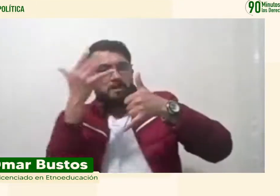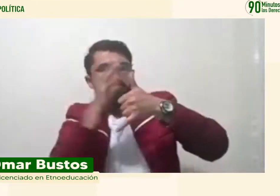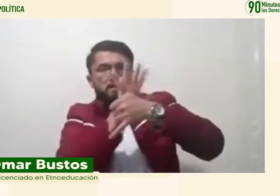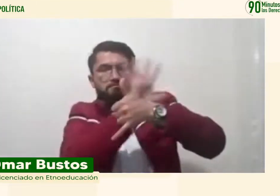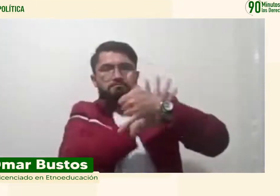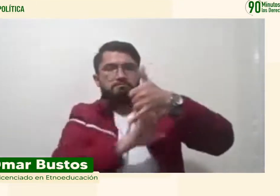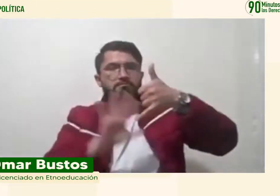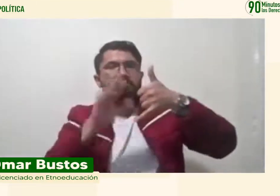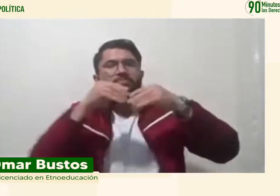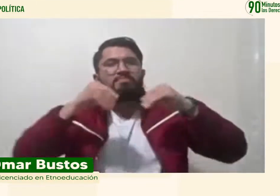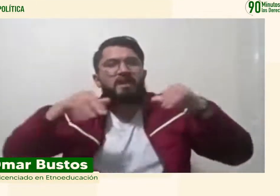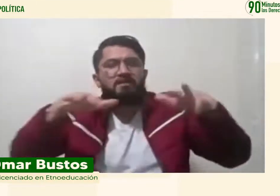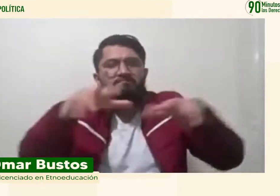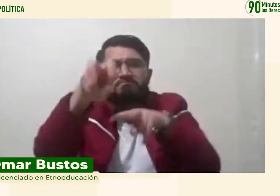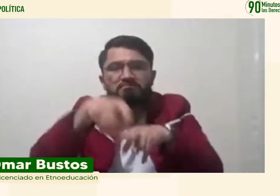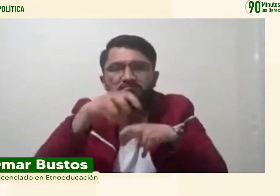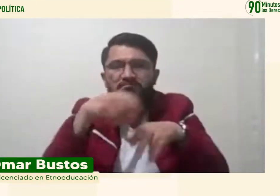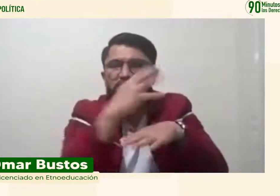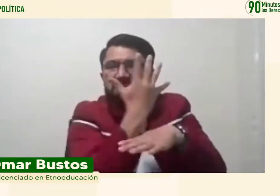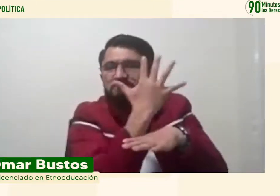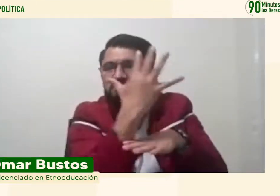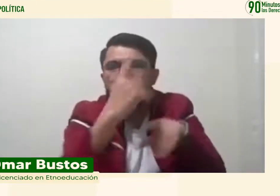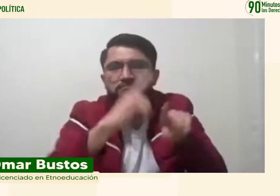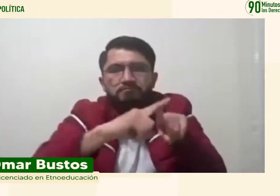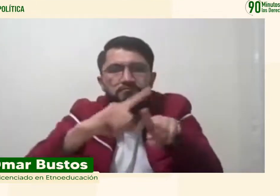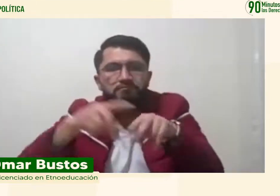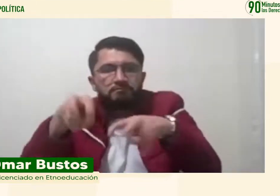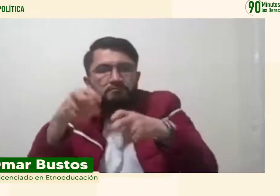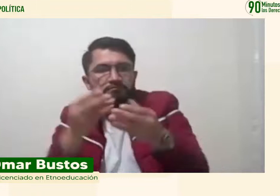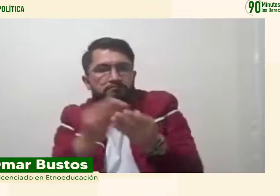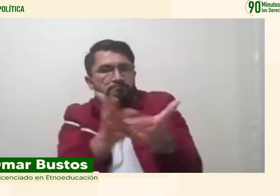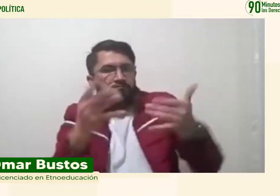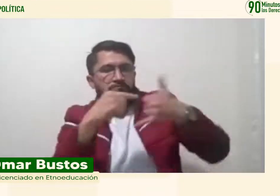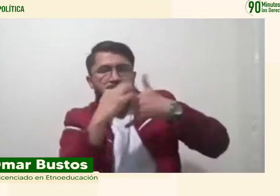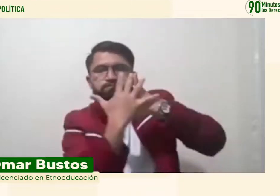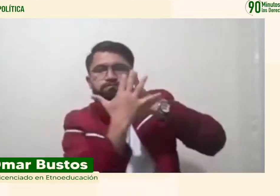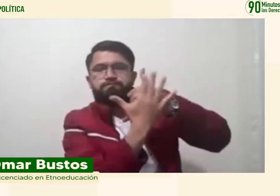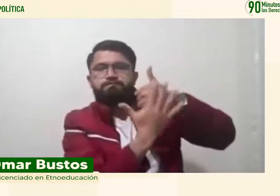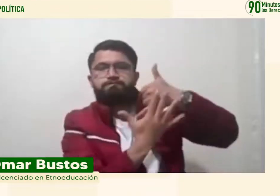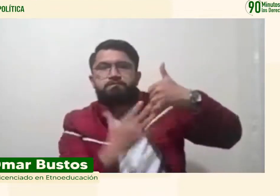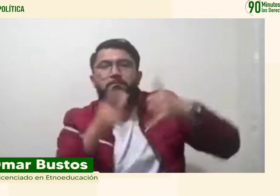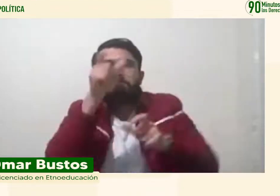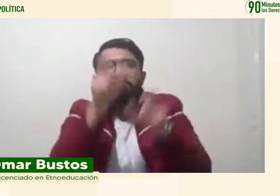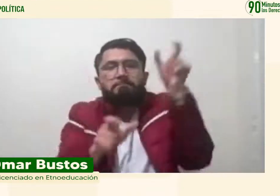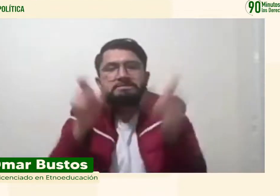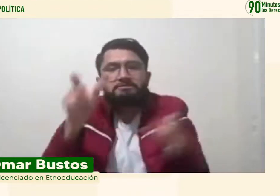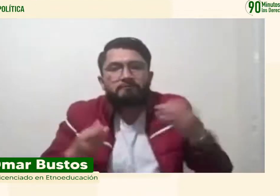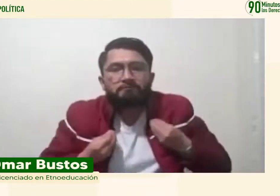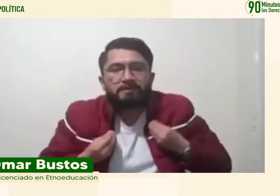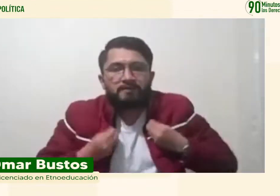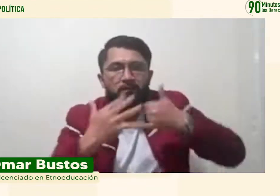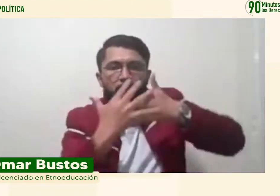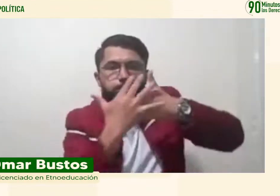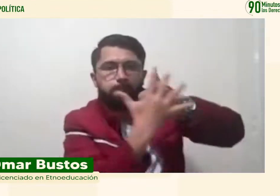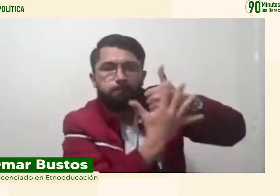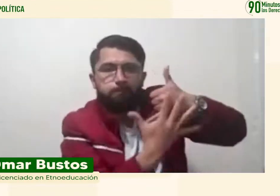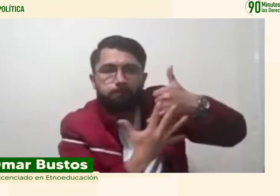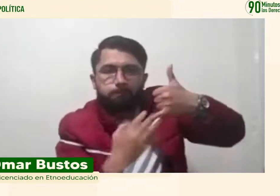cielo y todo lo que rodea todo los límites en colombia el territorio el campo los bosques todo lo que está dentro de los límites de colombia